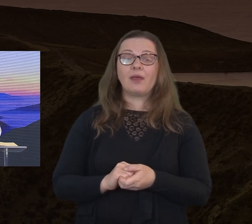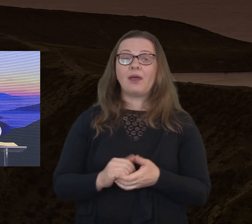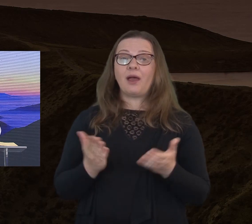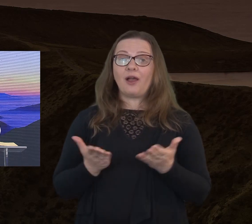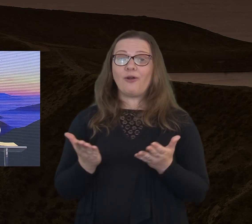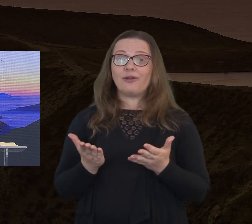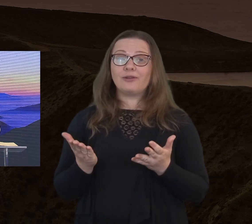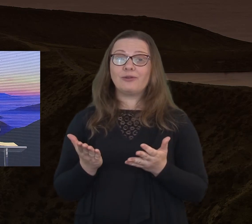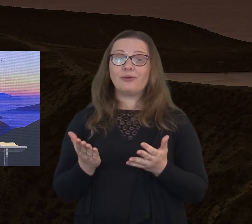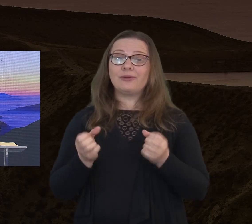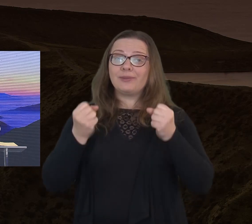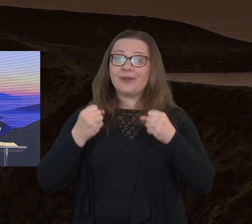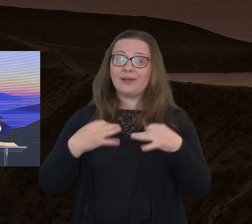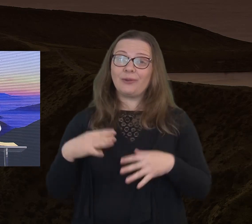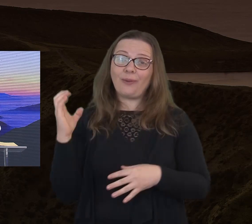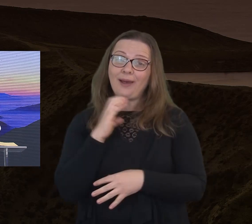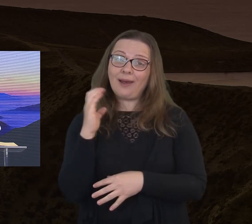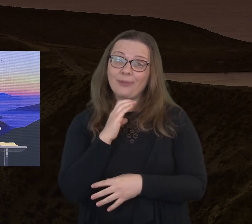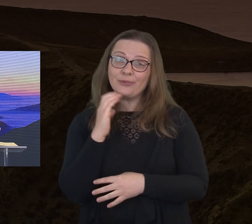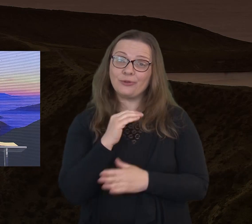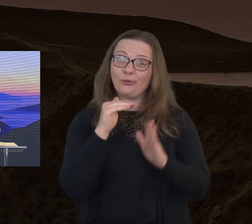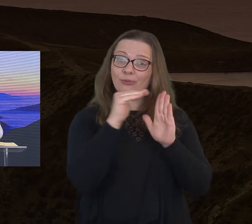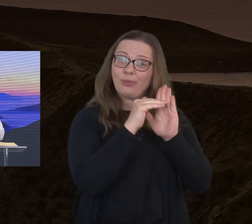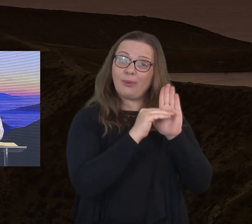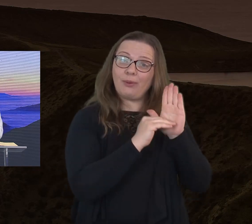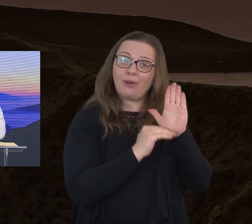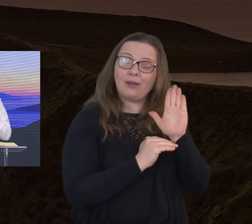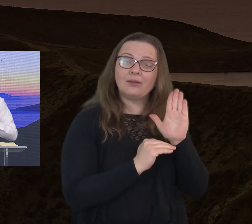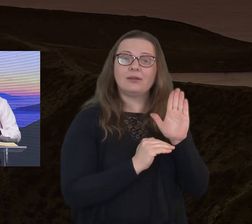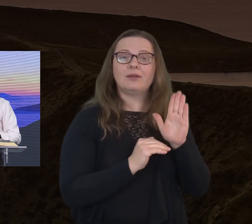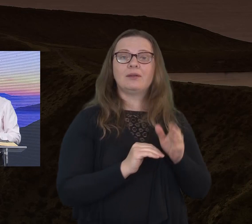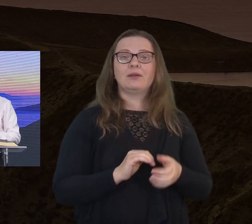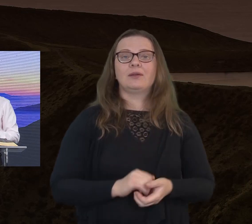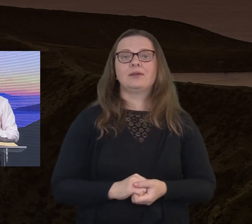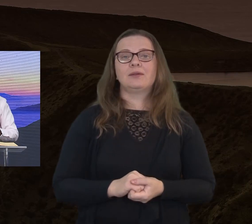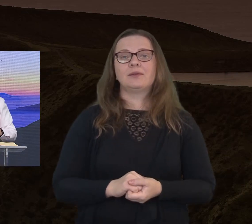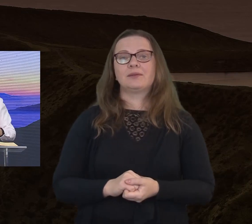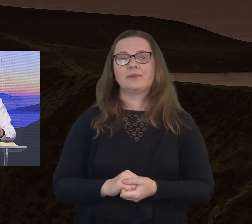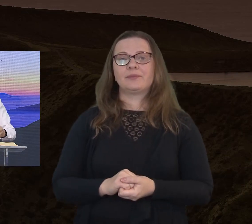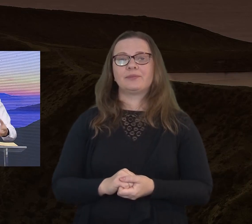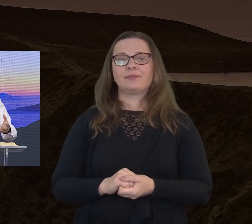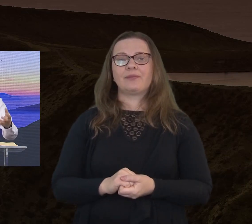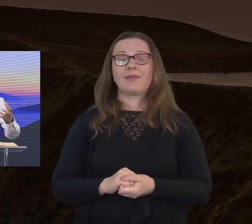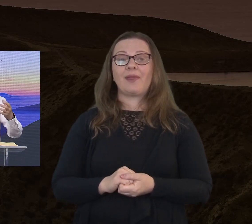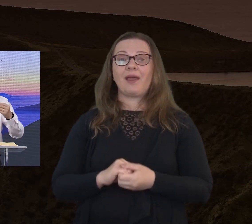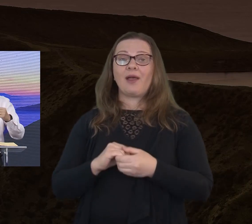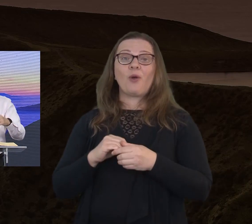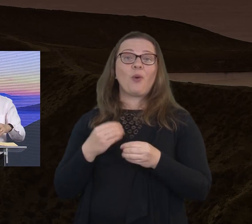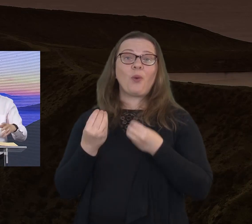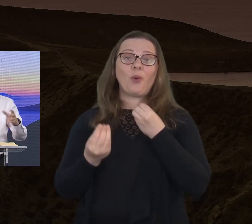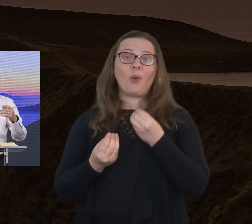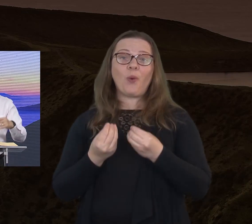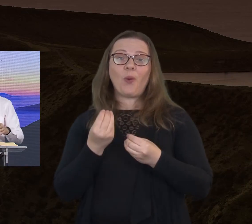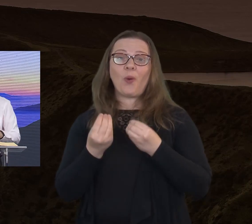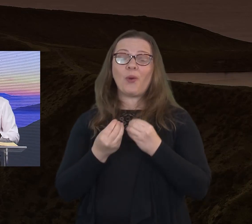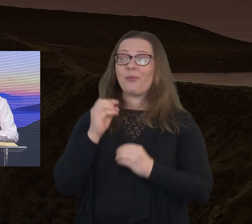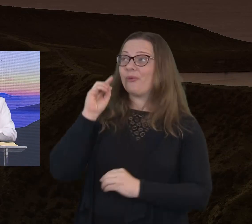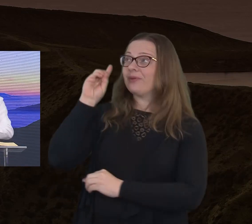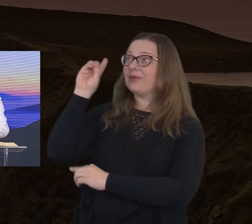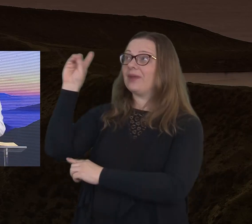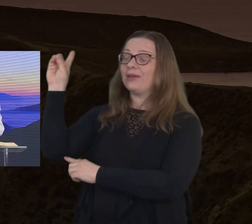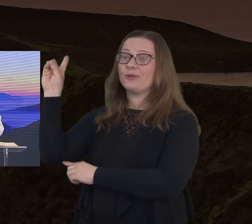pulando, né, muita coisa para poder eu terminar aqui. A reconexão. Como é que Deus vai